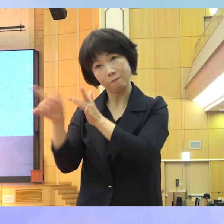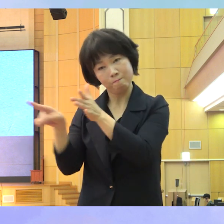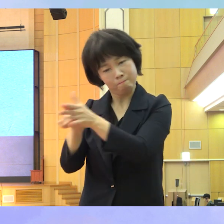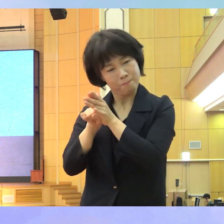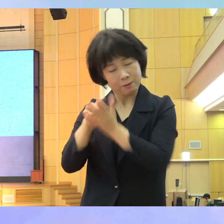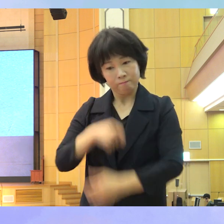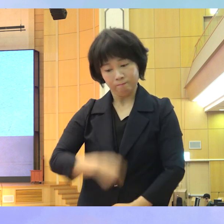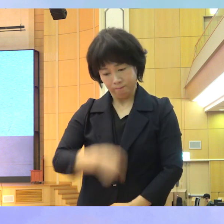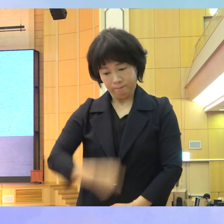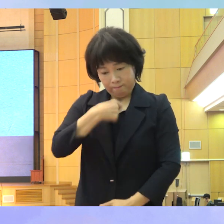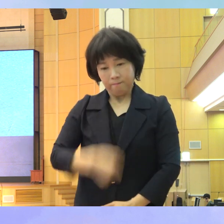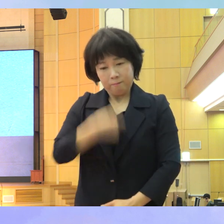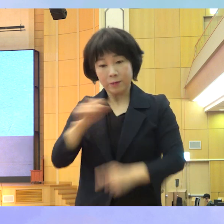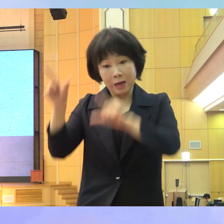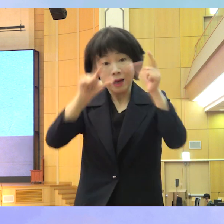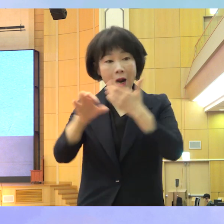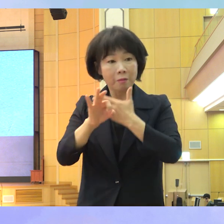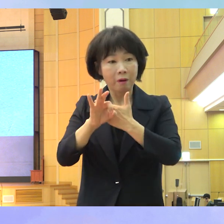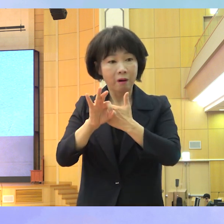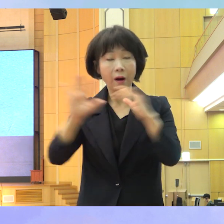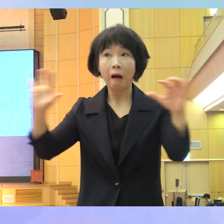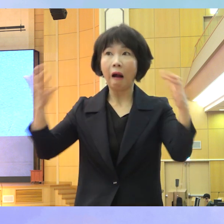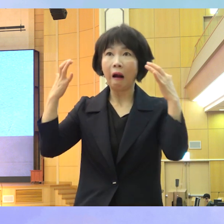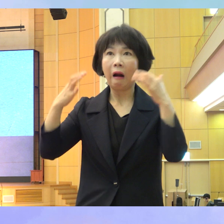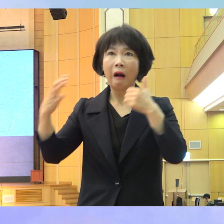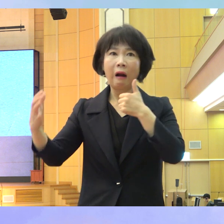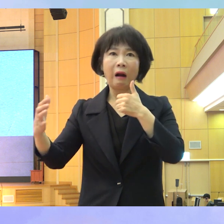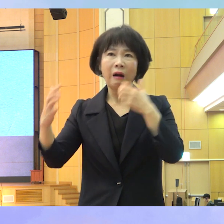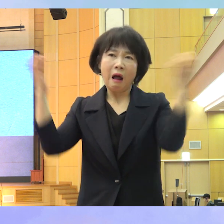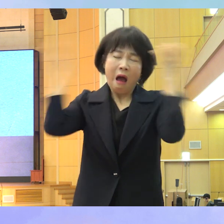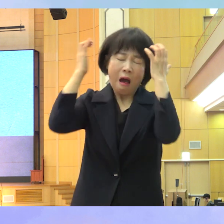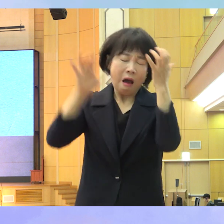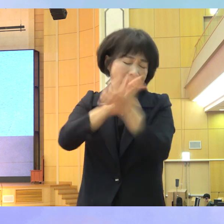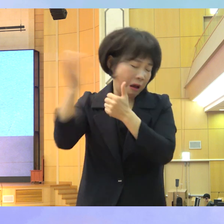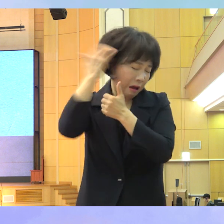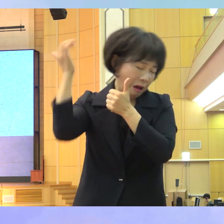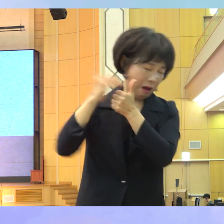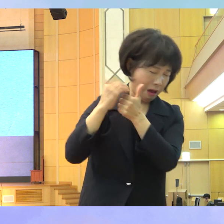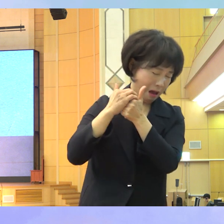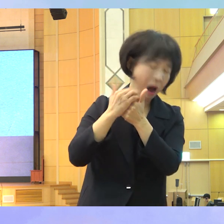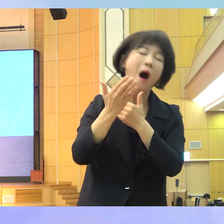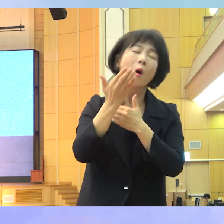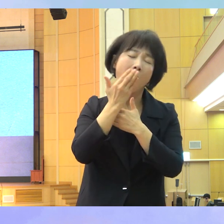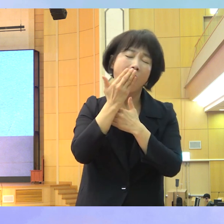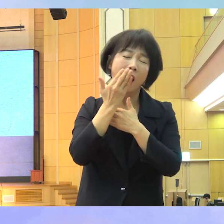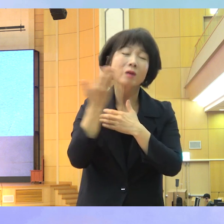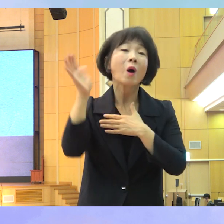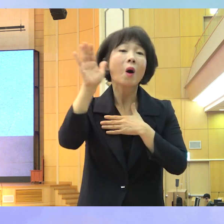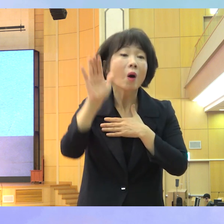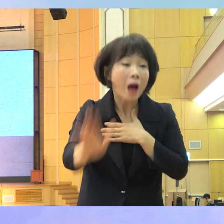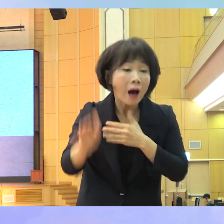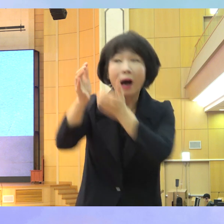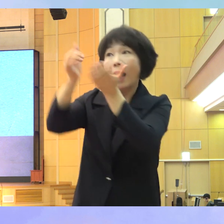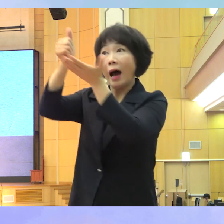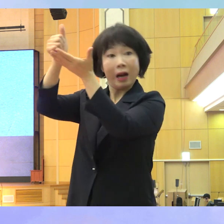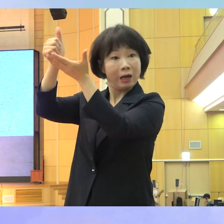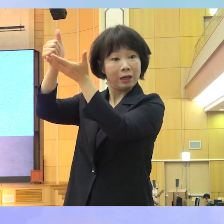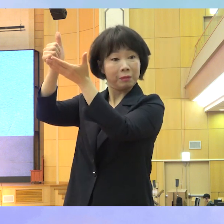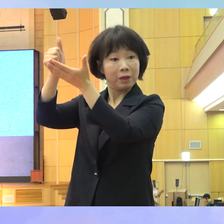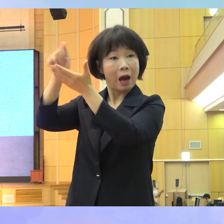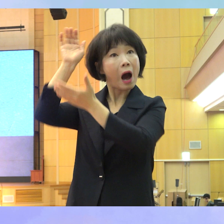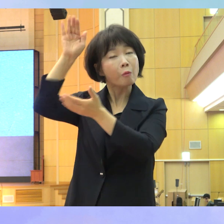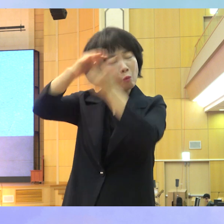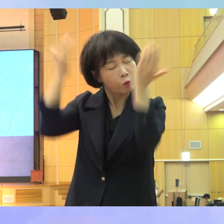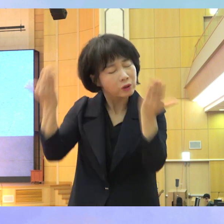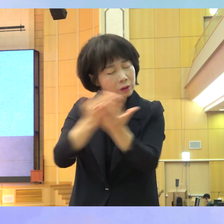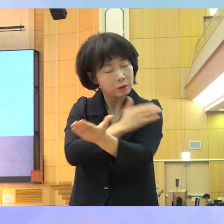시험도 오고 핍박도 오고 곤란도 오고 환난도 오지만, 그러나 결국에 하나님께서 무슨